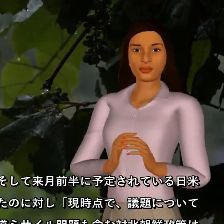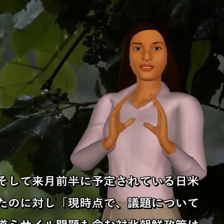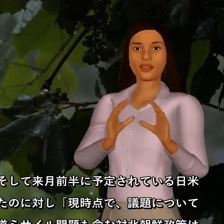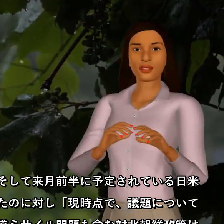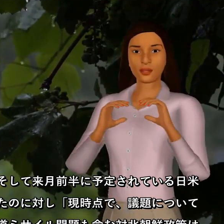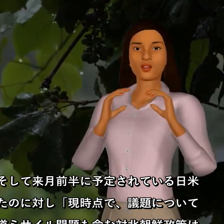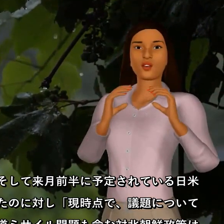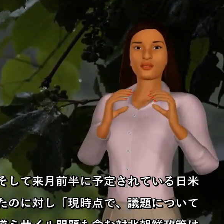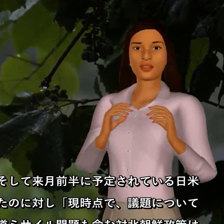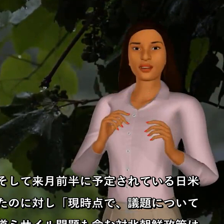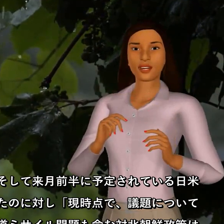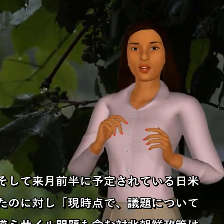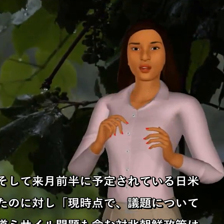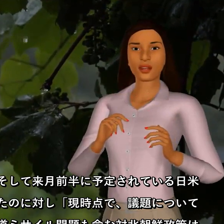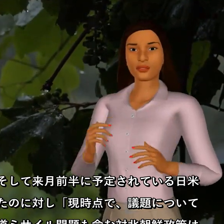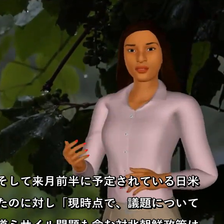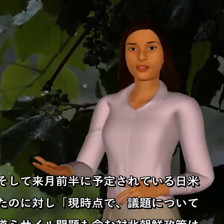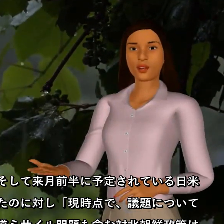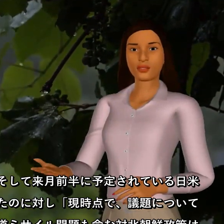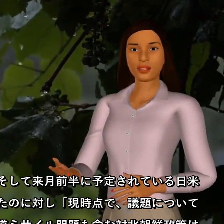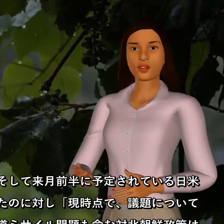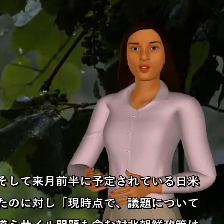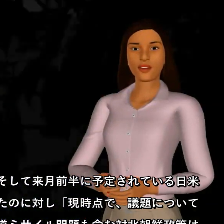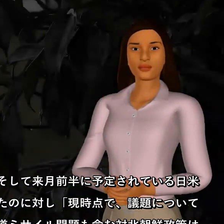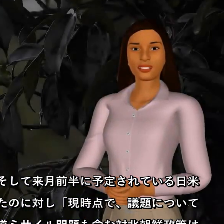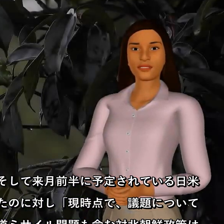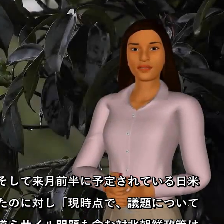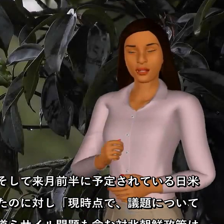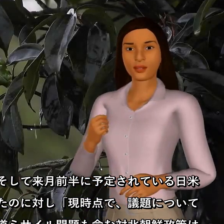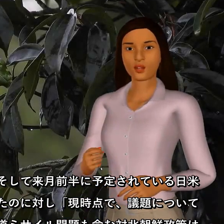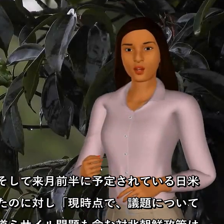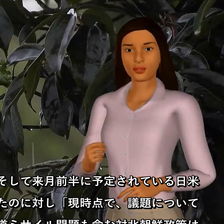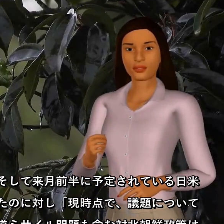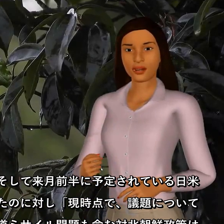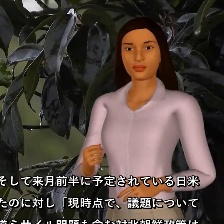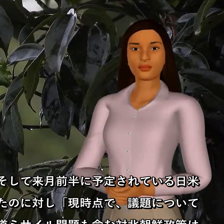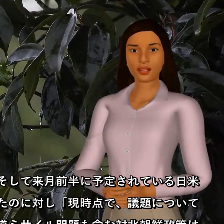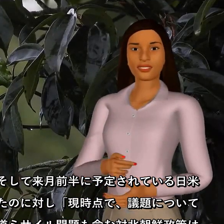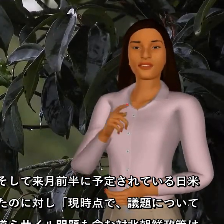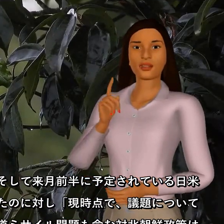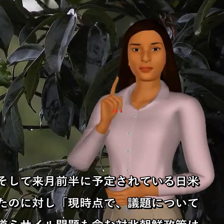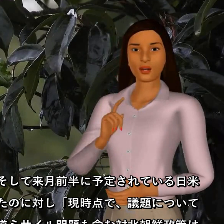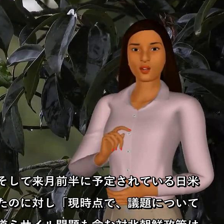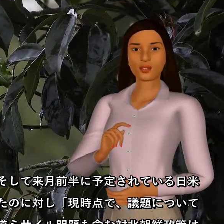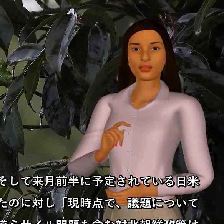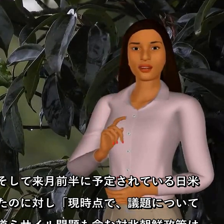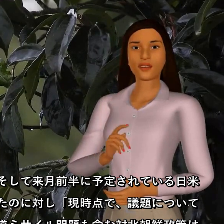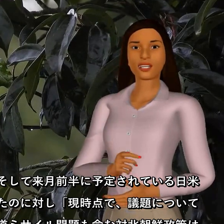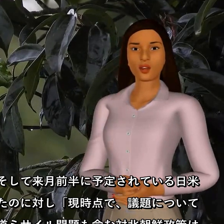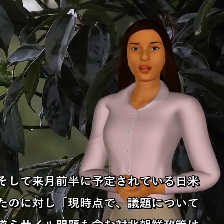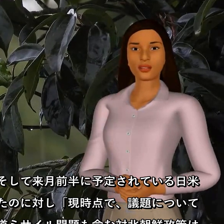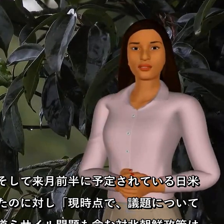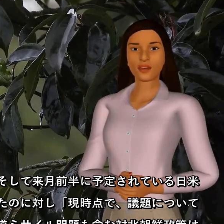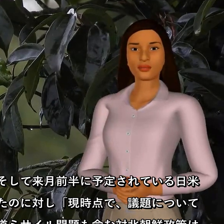断じて許すことができない、と述べました。そして来月前半に予定されている日米首脳会談